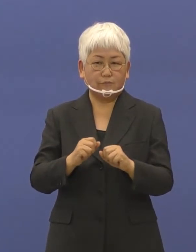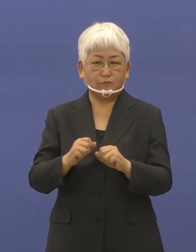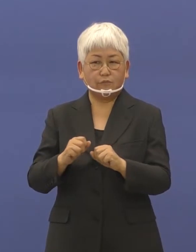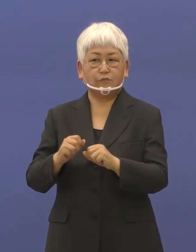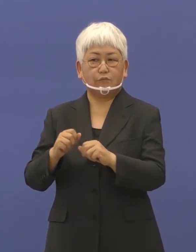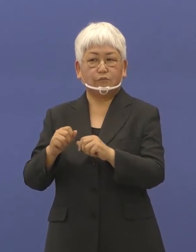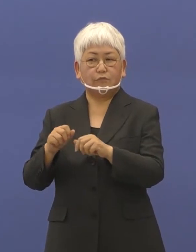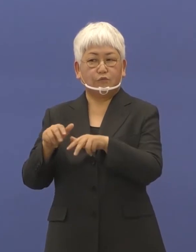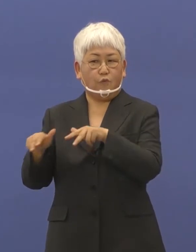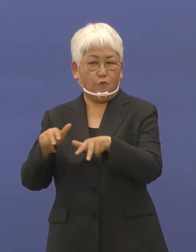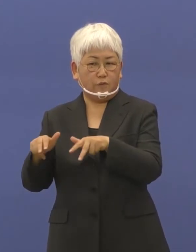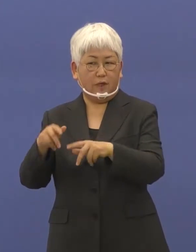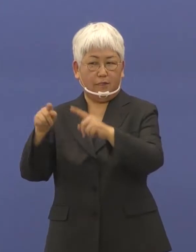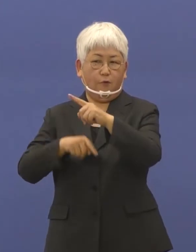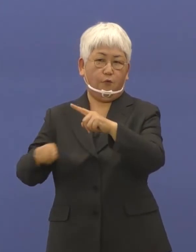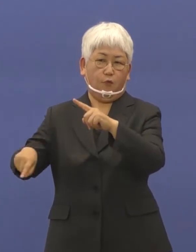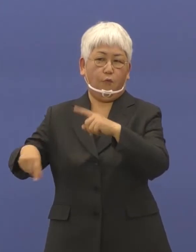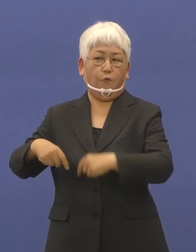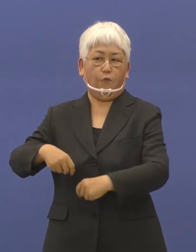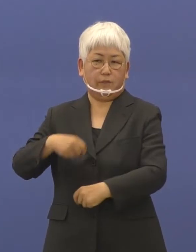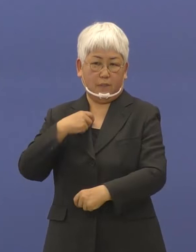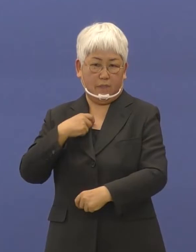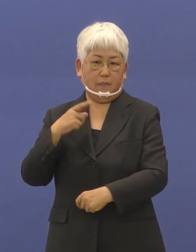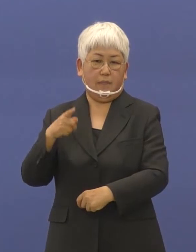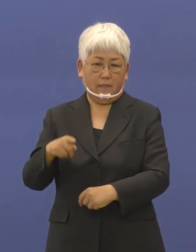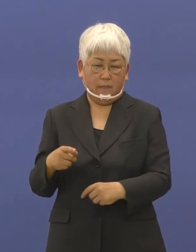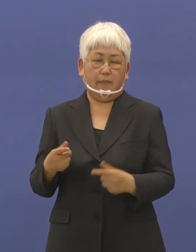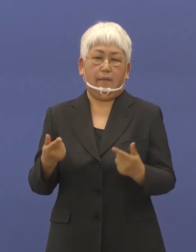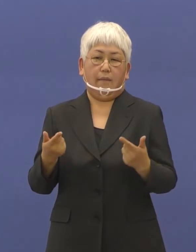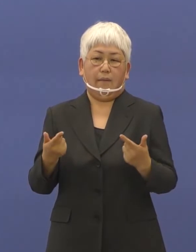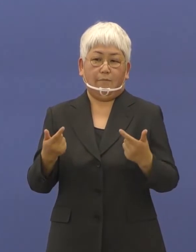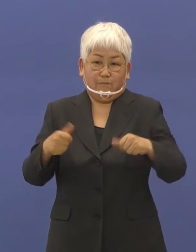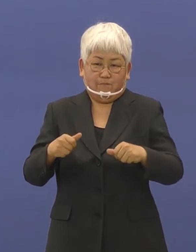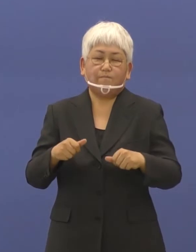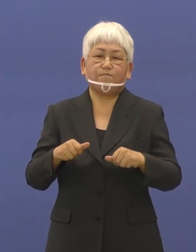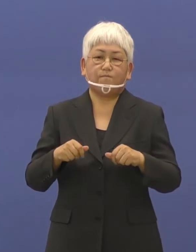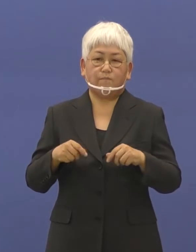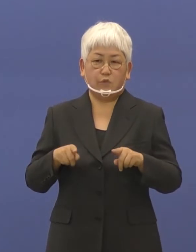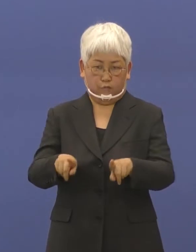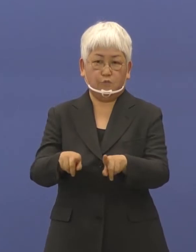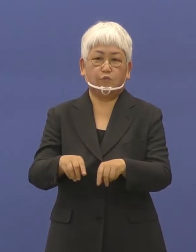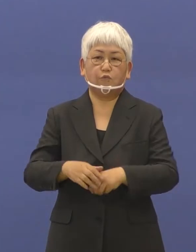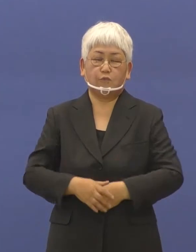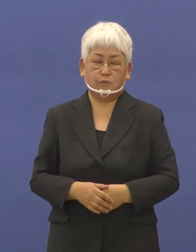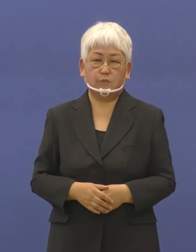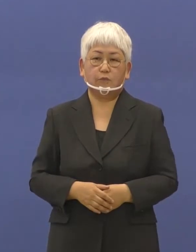公正さっていうのはそれは両立させるのが民主主義なんだっていう、そういう